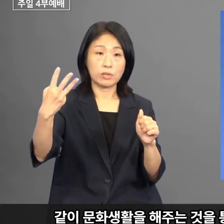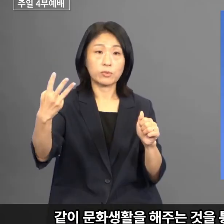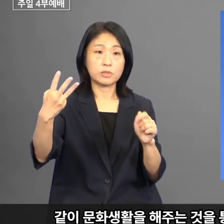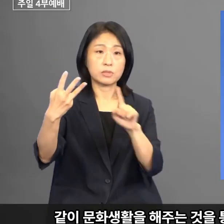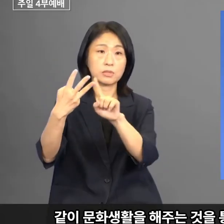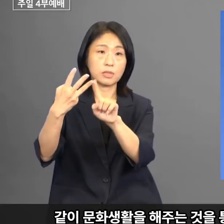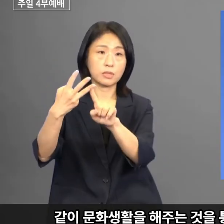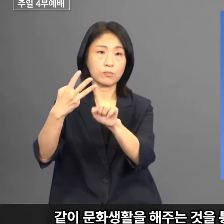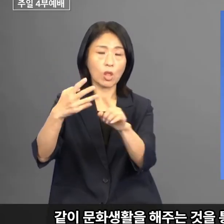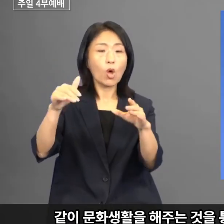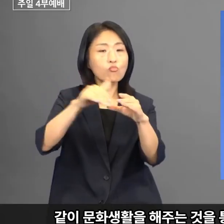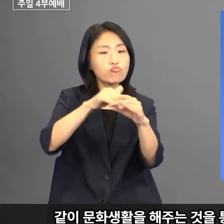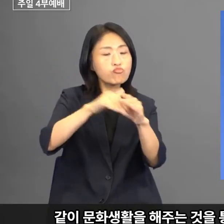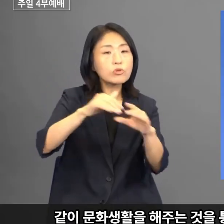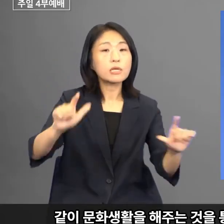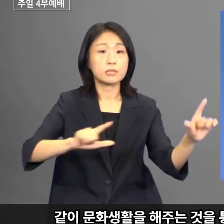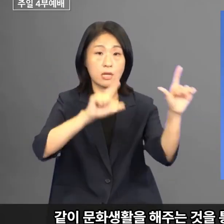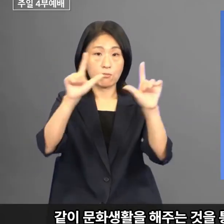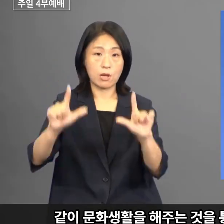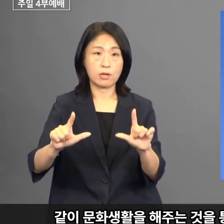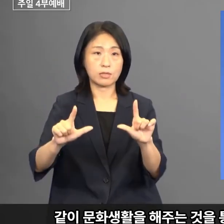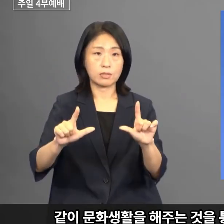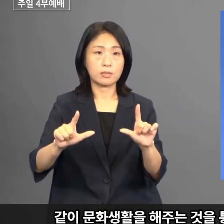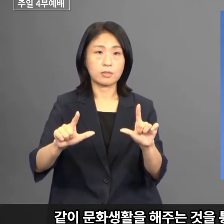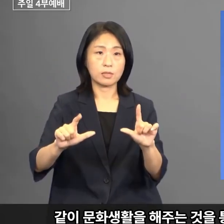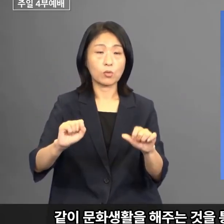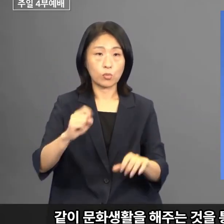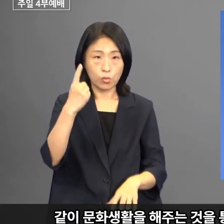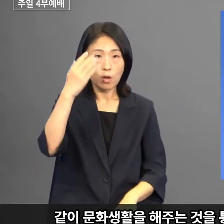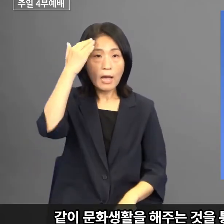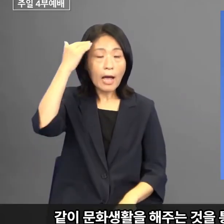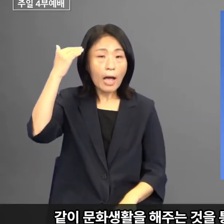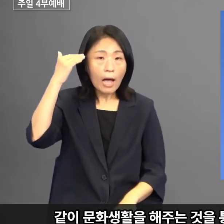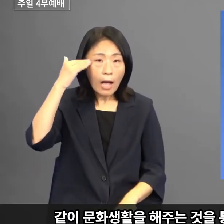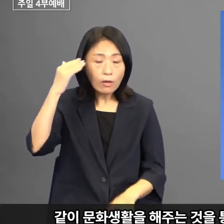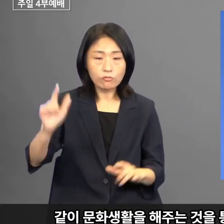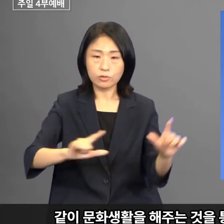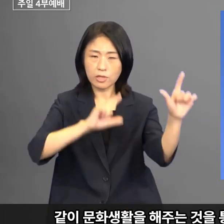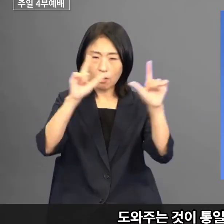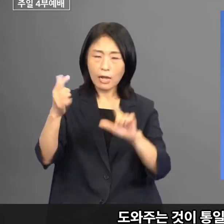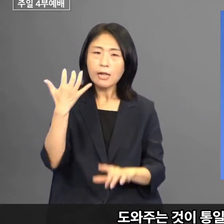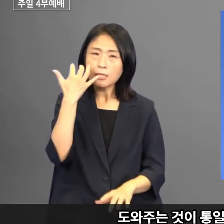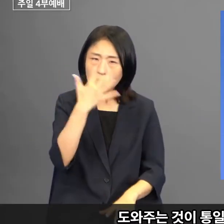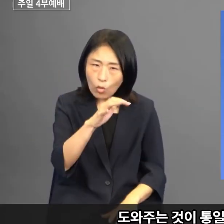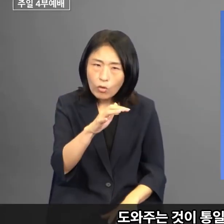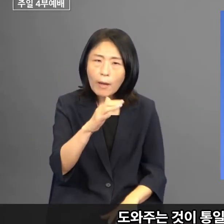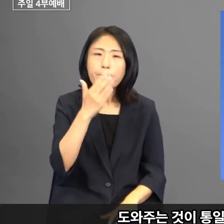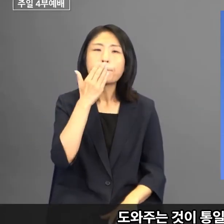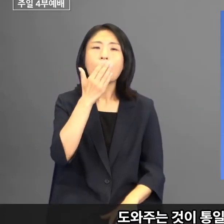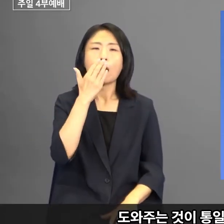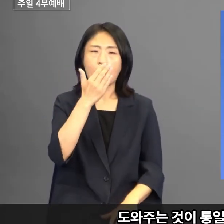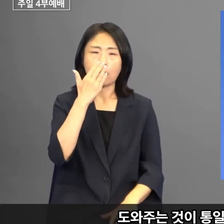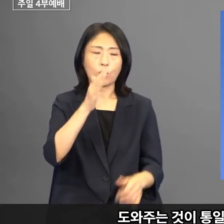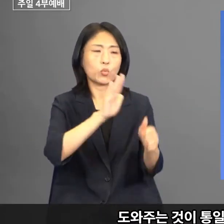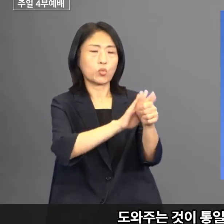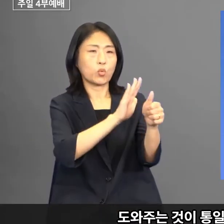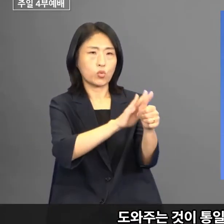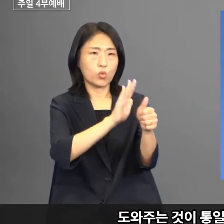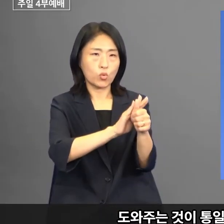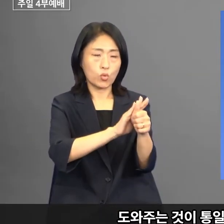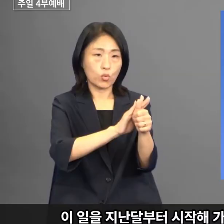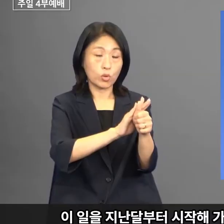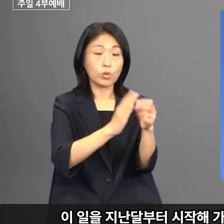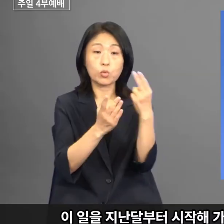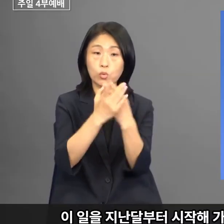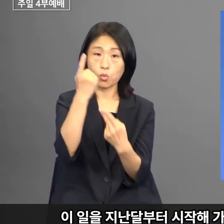있도록 같이 문화생활을 해주는 것을 통해서 한국에 잘 정착할 수 있도록 도와주는 것이 통일